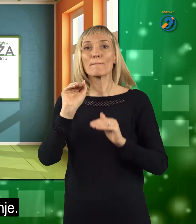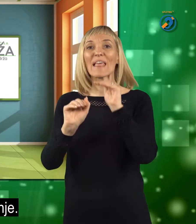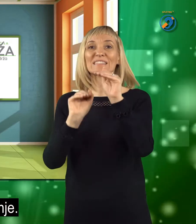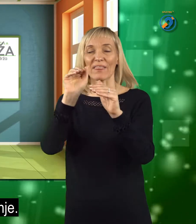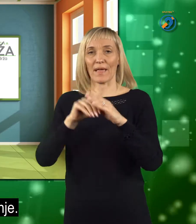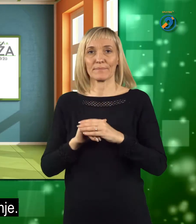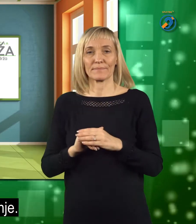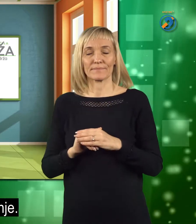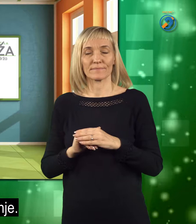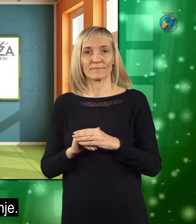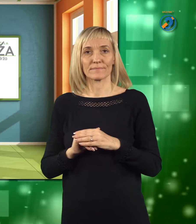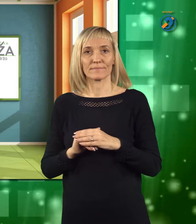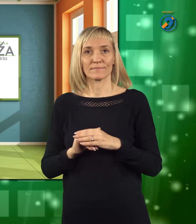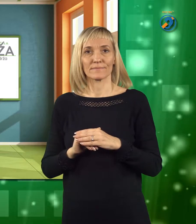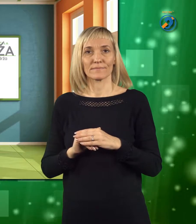Plezanje.